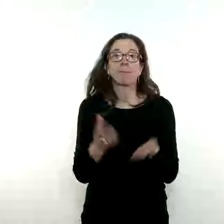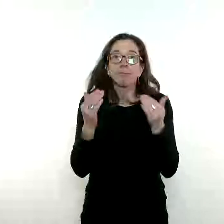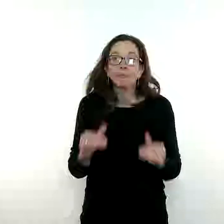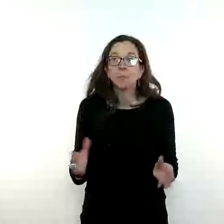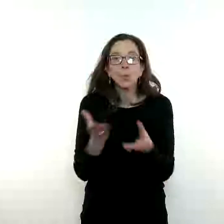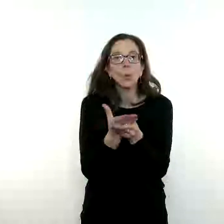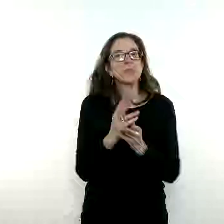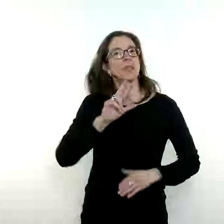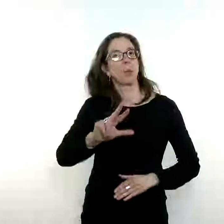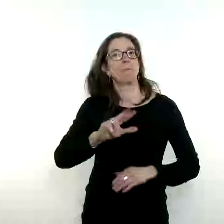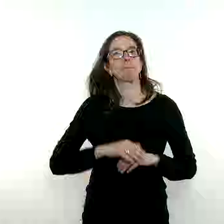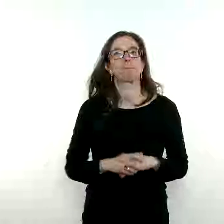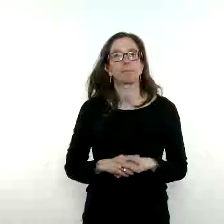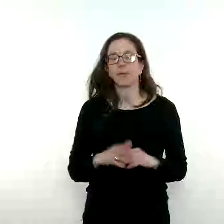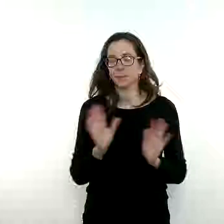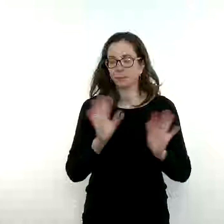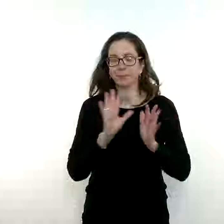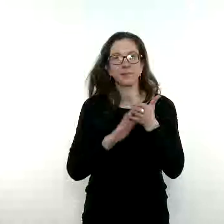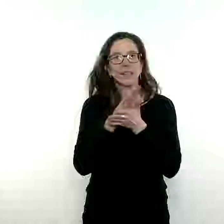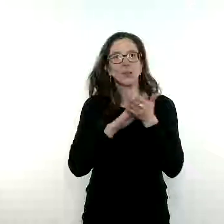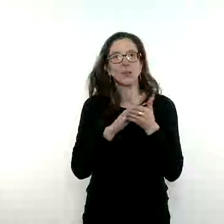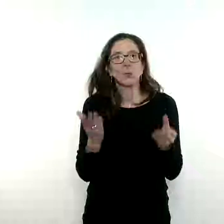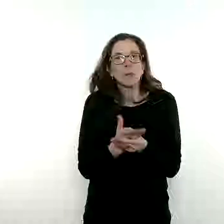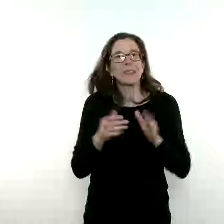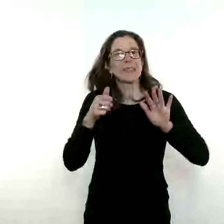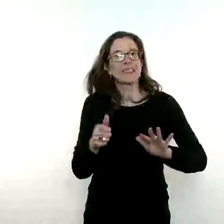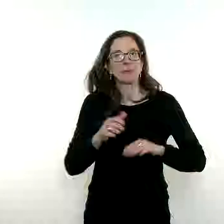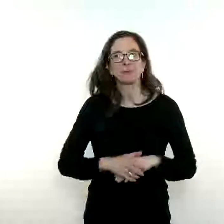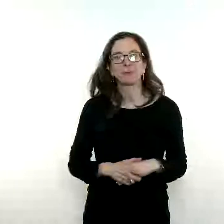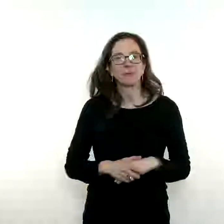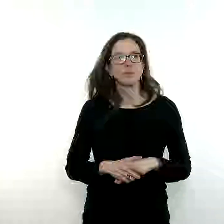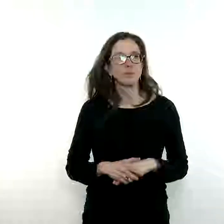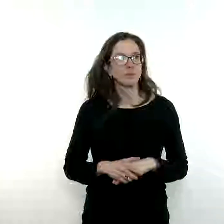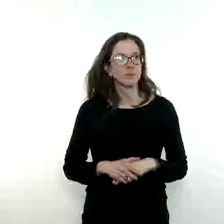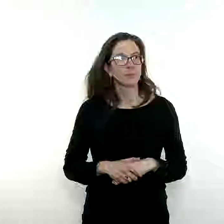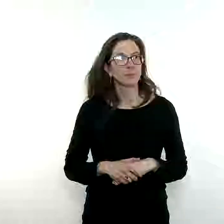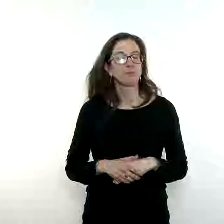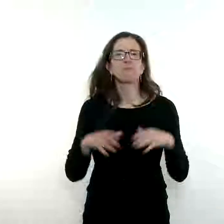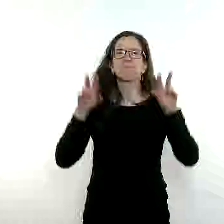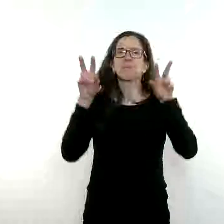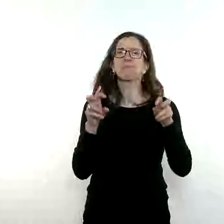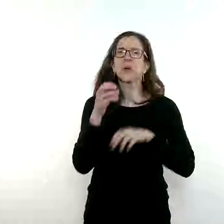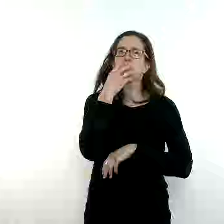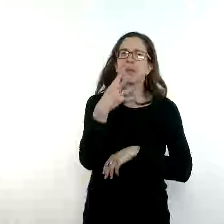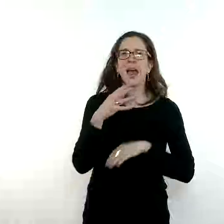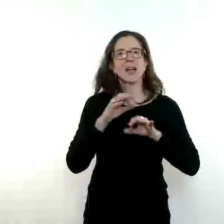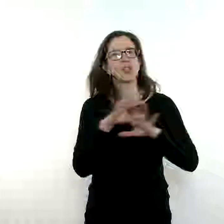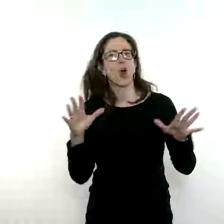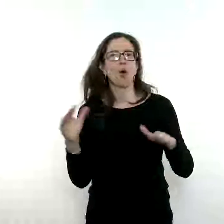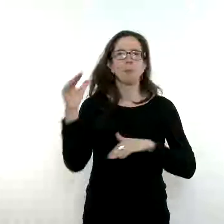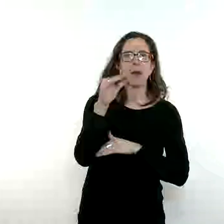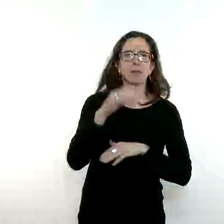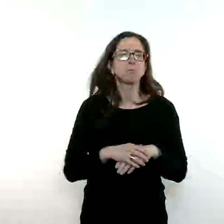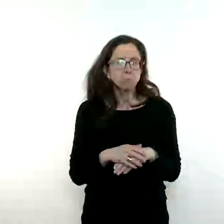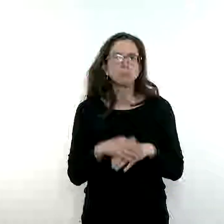Affaire 3, affaire 6, pardon, bien sans maître. Il s'agit d'un local constituant le